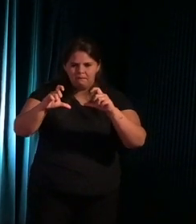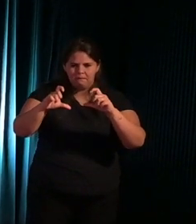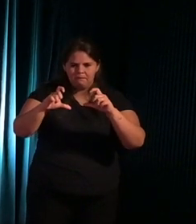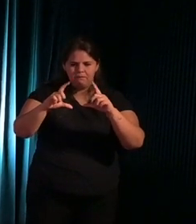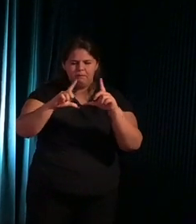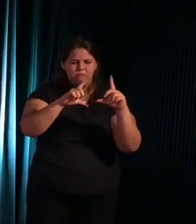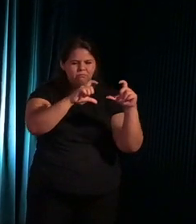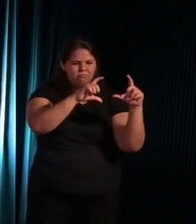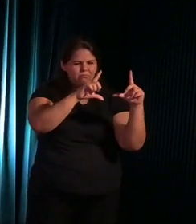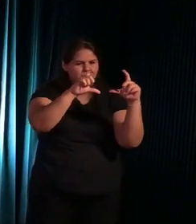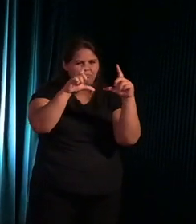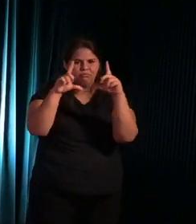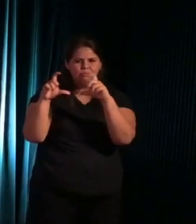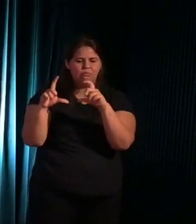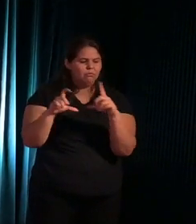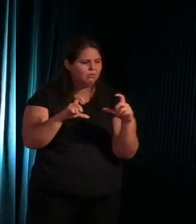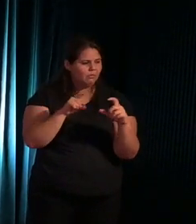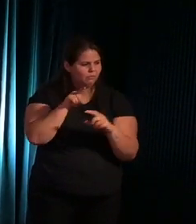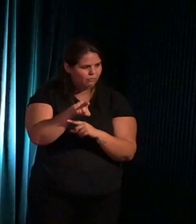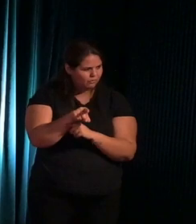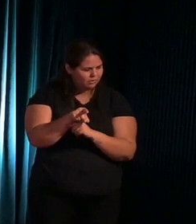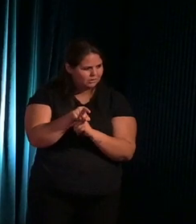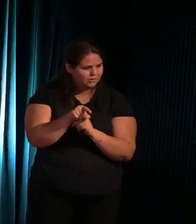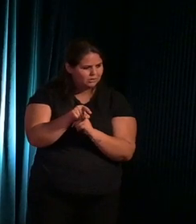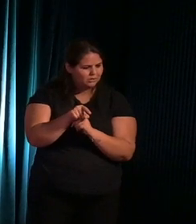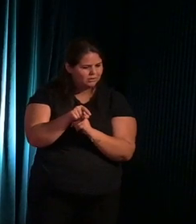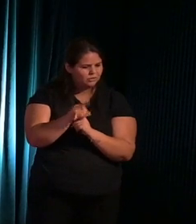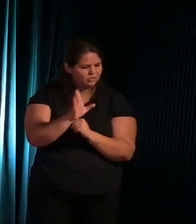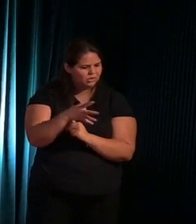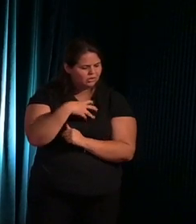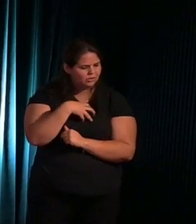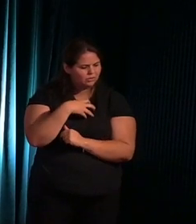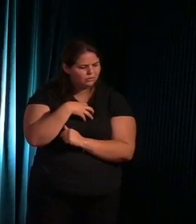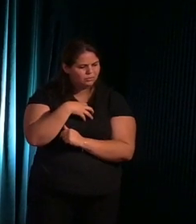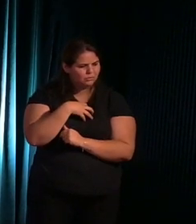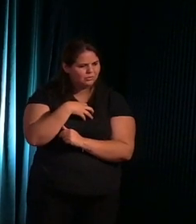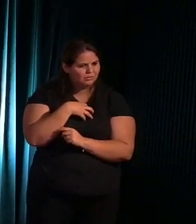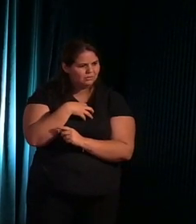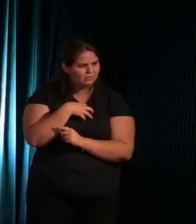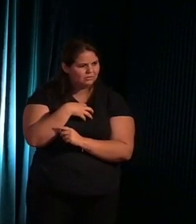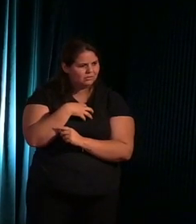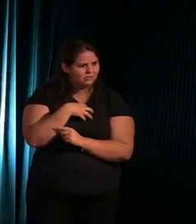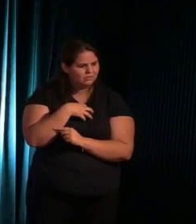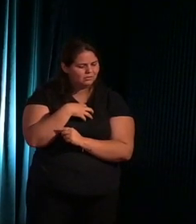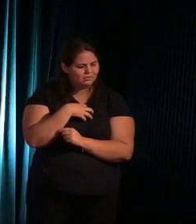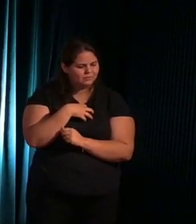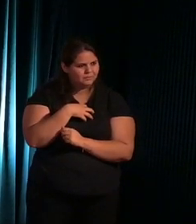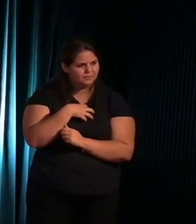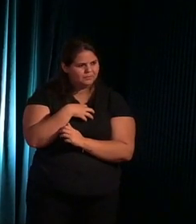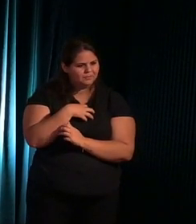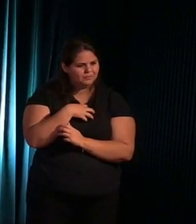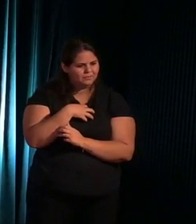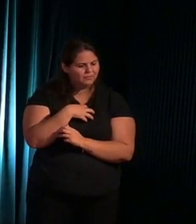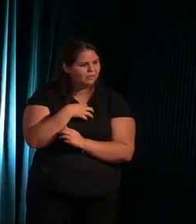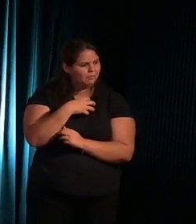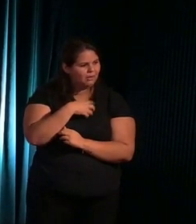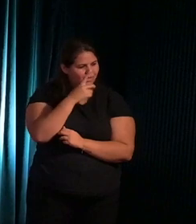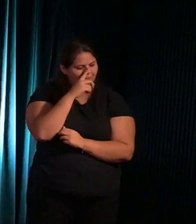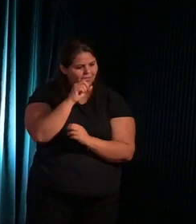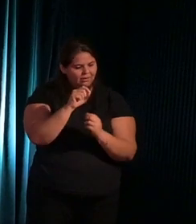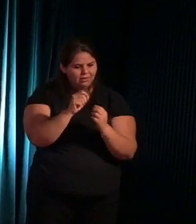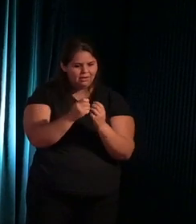suas fotografias, você já sentiu as suas fotografias